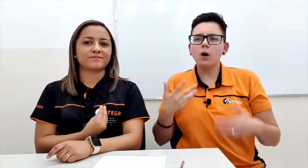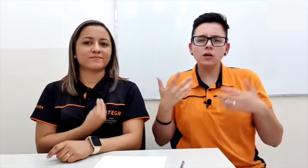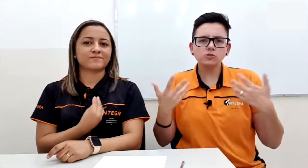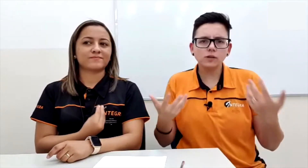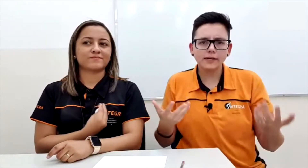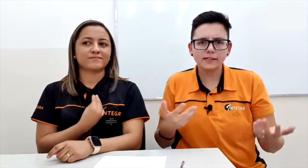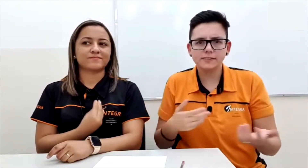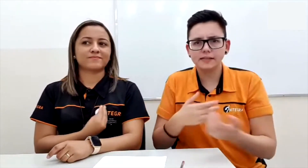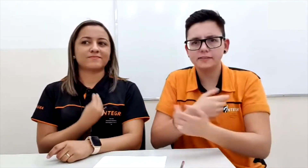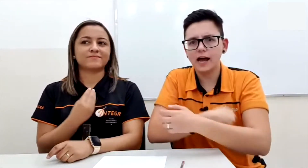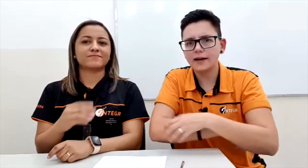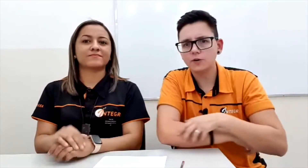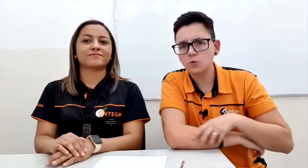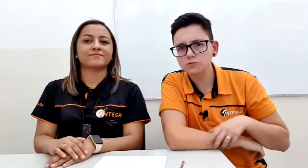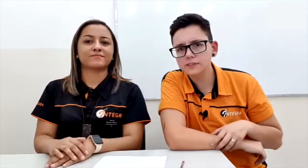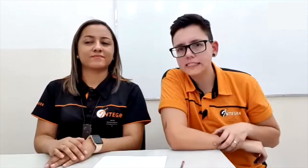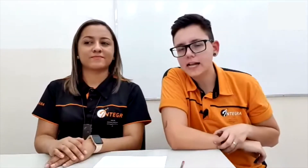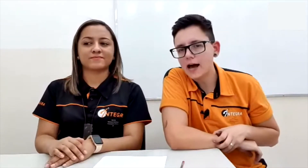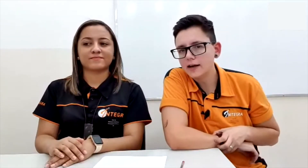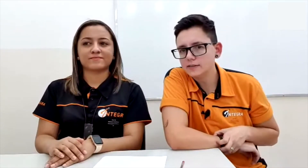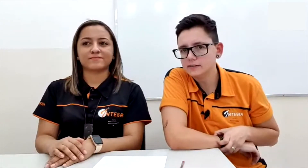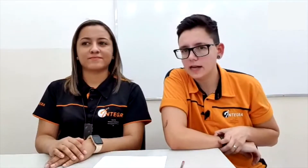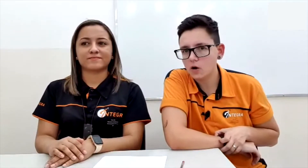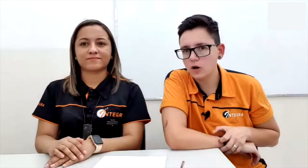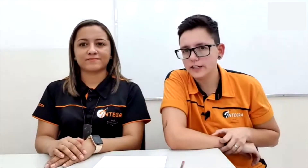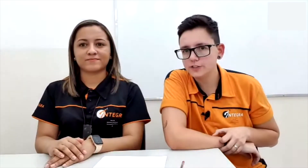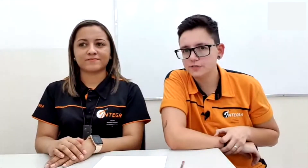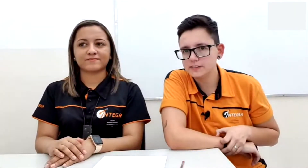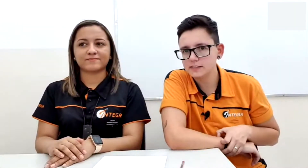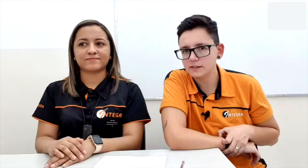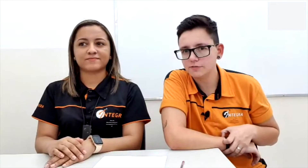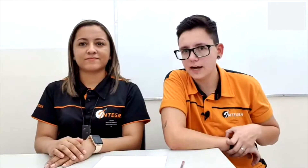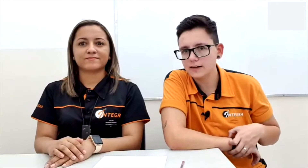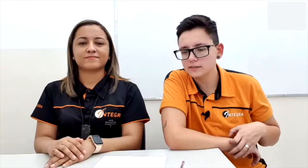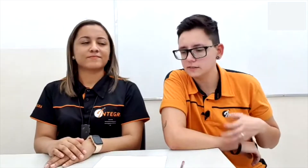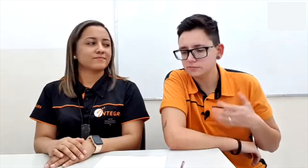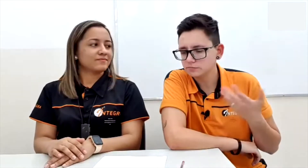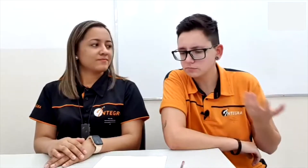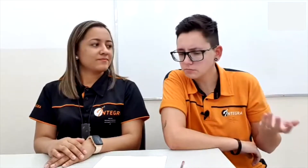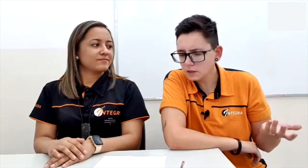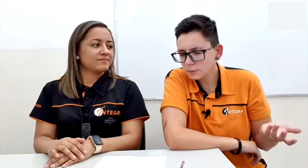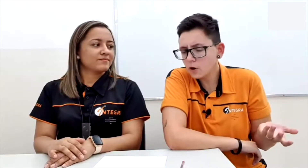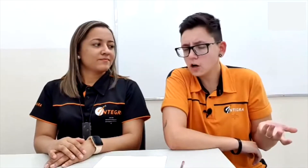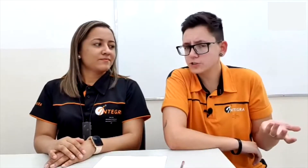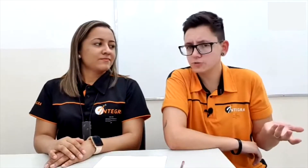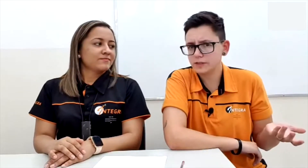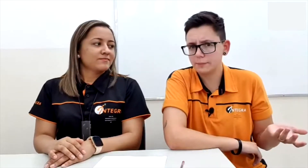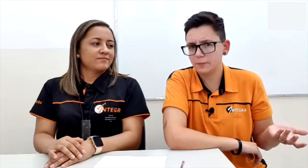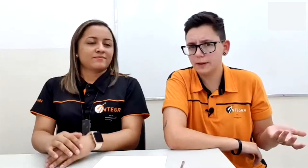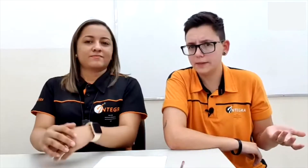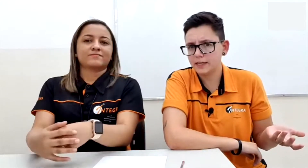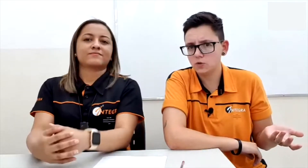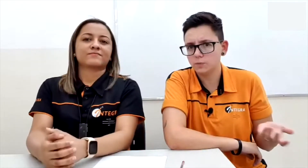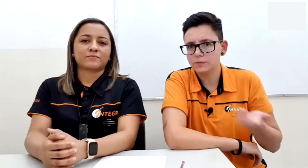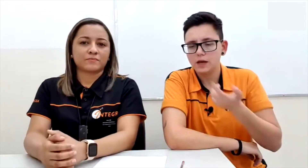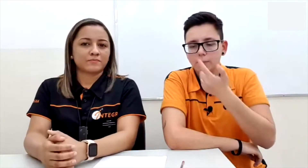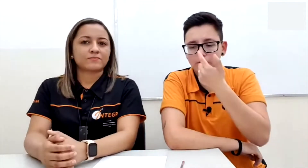Posso acrescentar alguns sinais na hora de fazer essa frase? Pode, não tem problema nenhum. Por